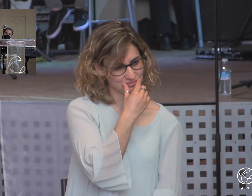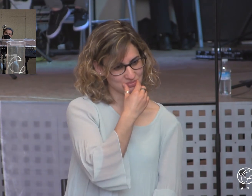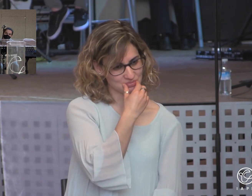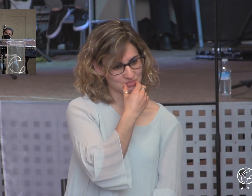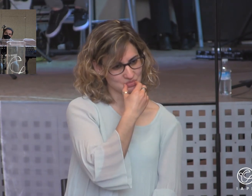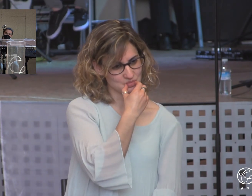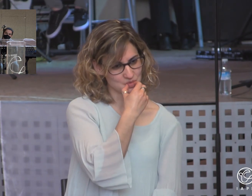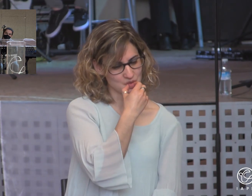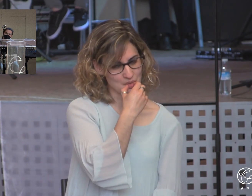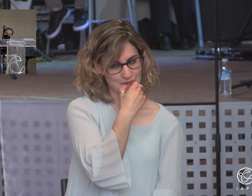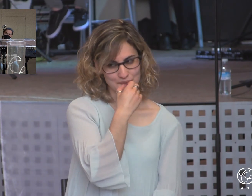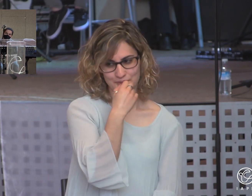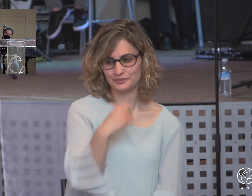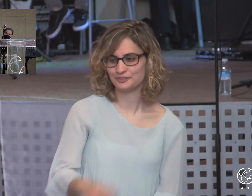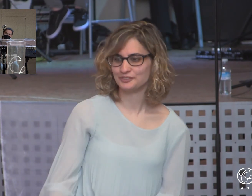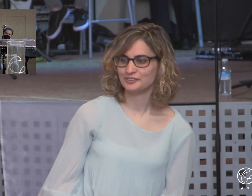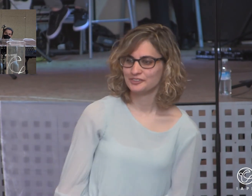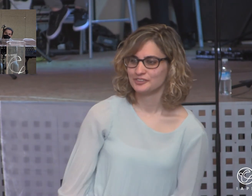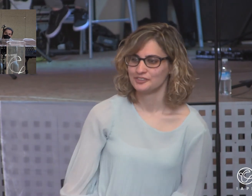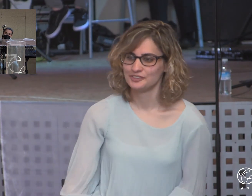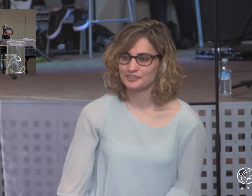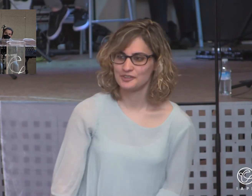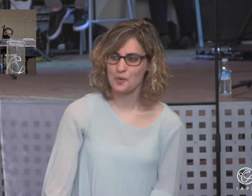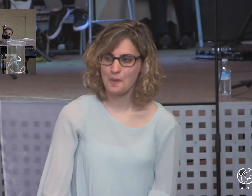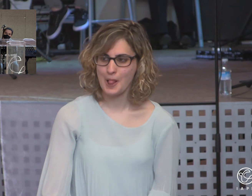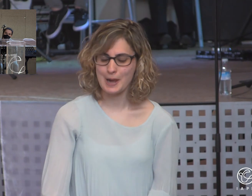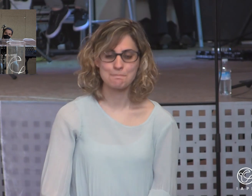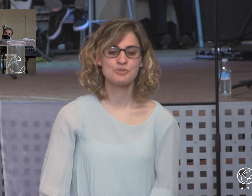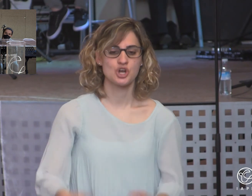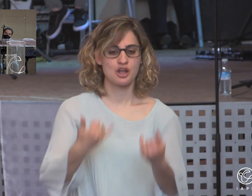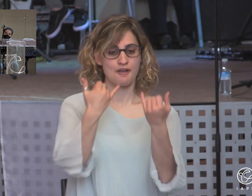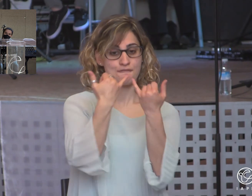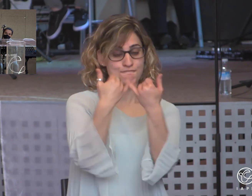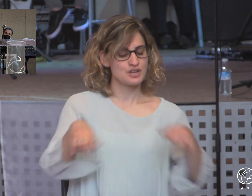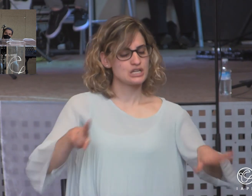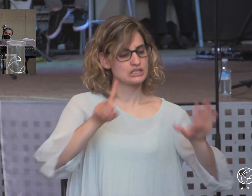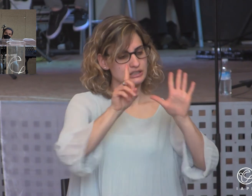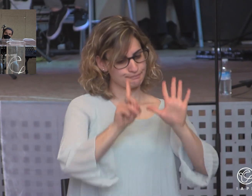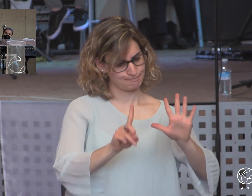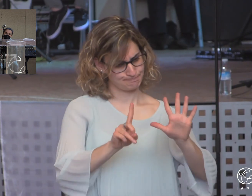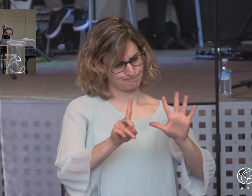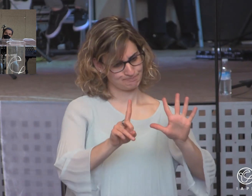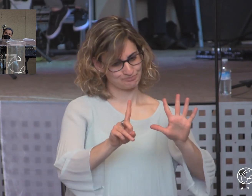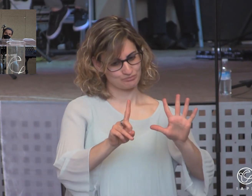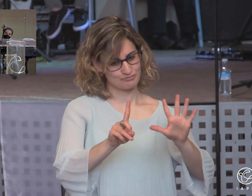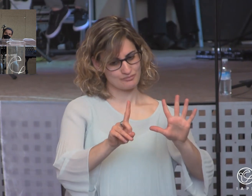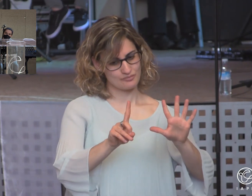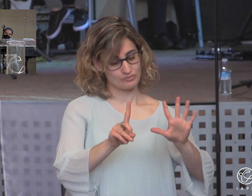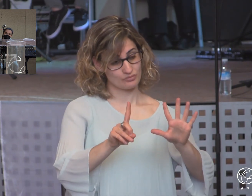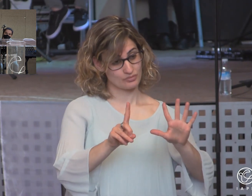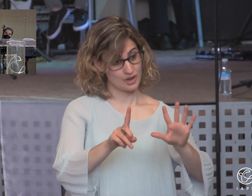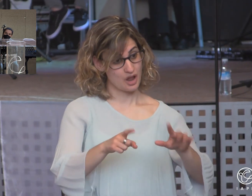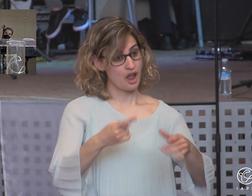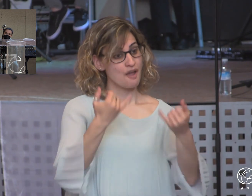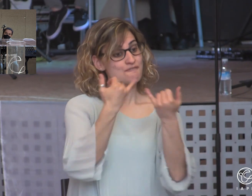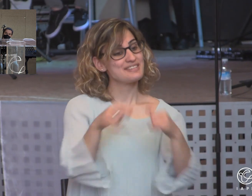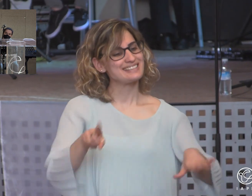Me he saltado la sexta. ¿Sabes cuál es la sexta? La que tú y yo estamos celebrando